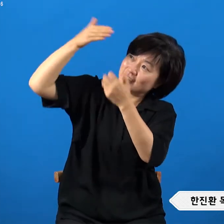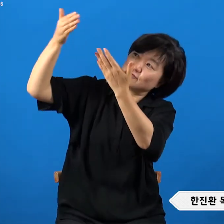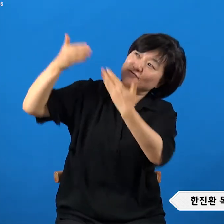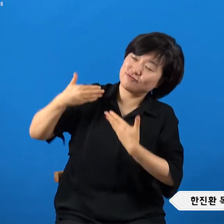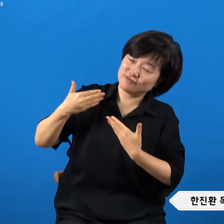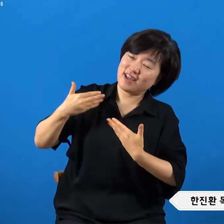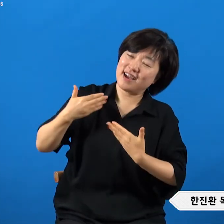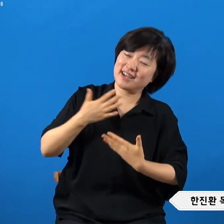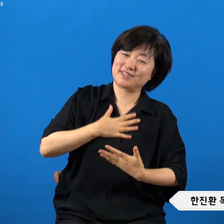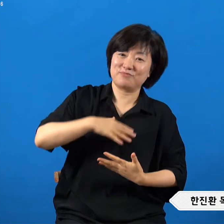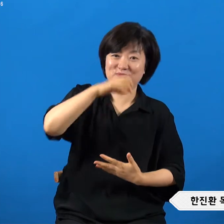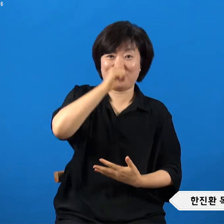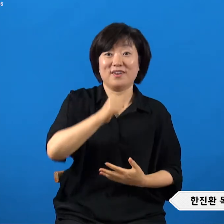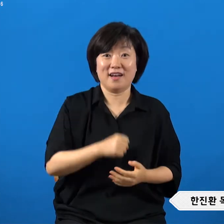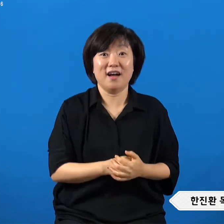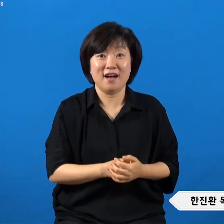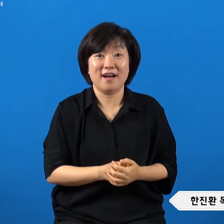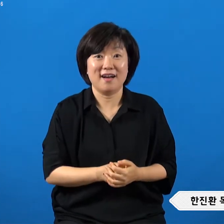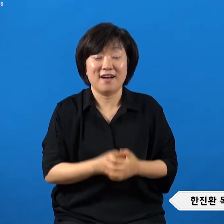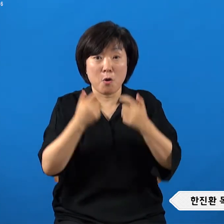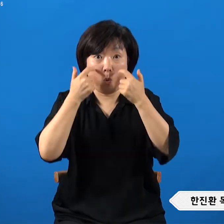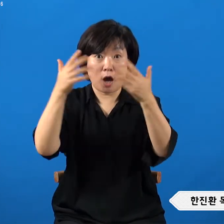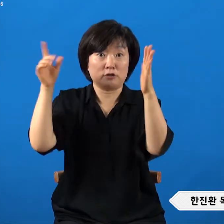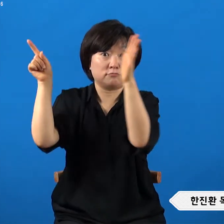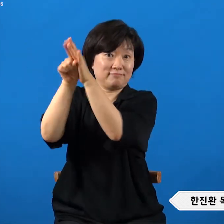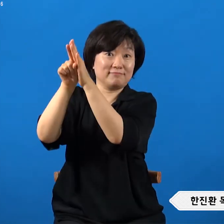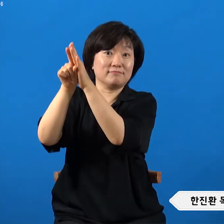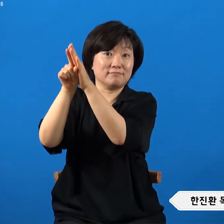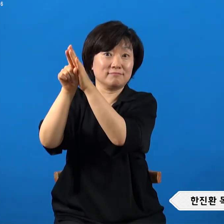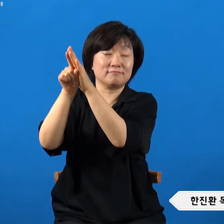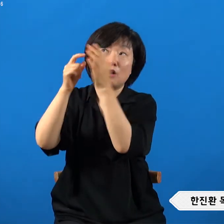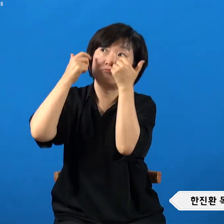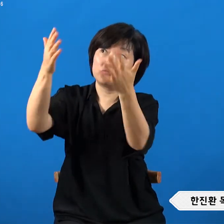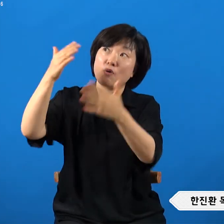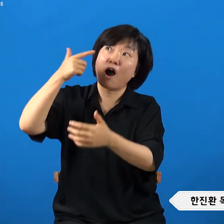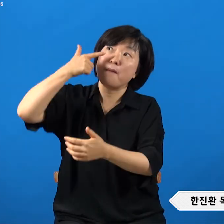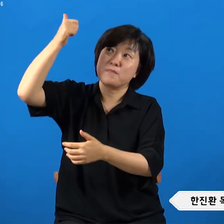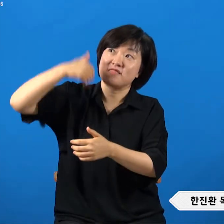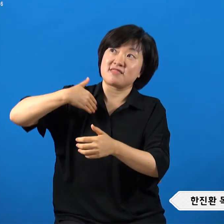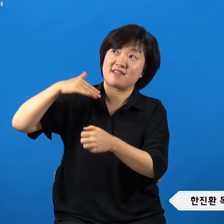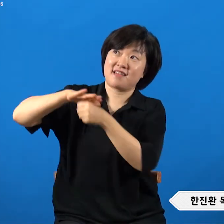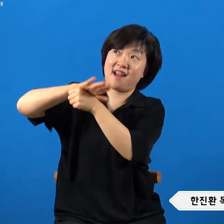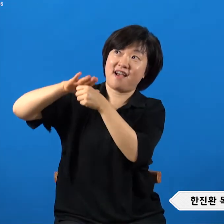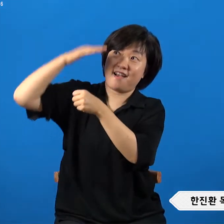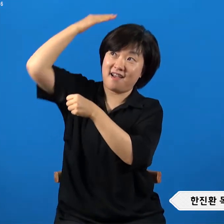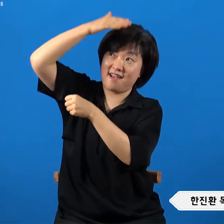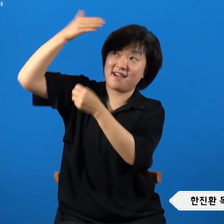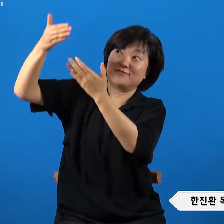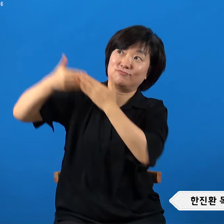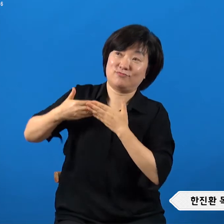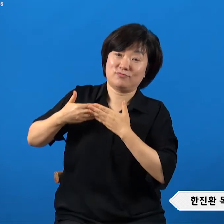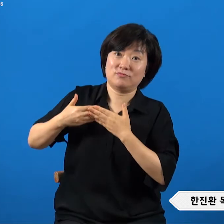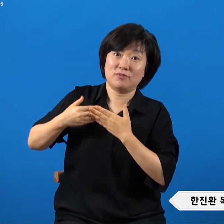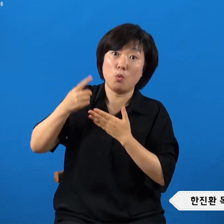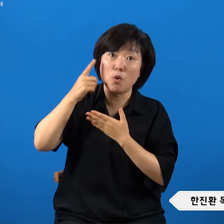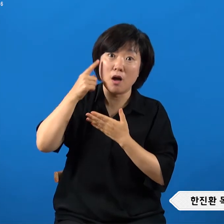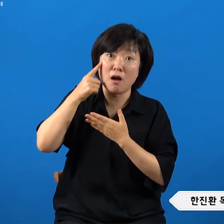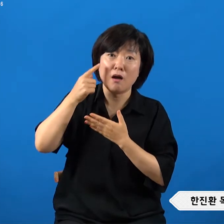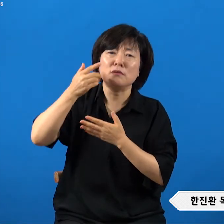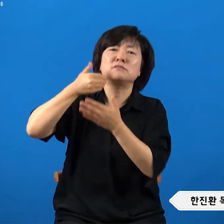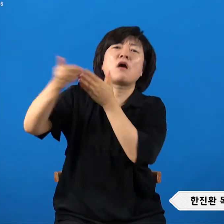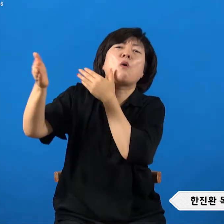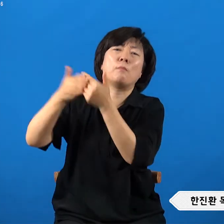사랑하는구나, 그걸 확신을 하게 되지요. 분명히 알게 되지요. 왜냐하면 체험을